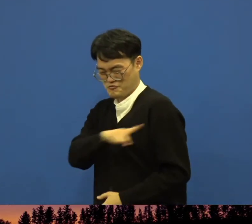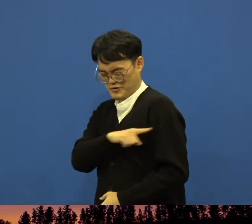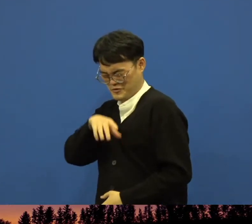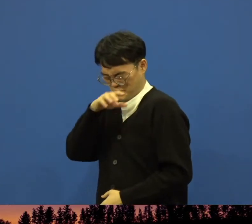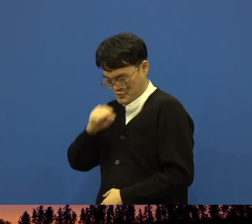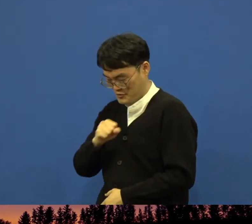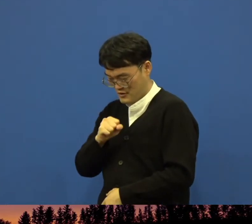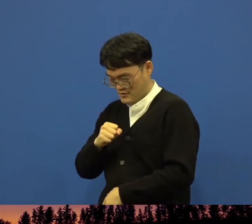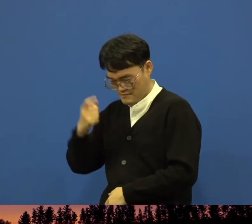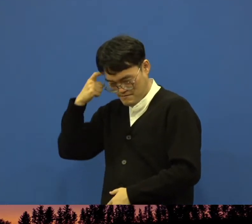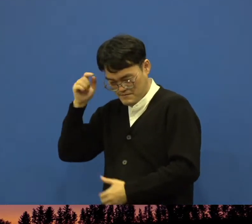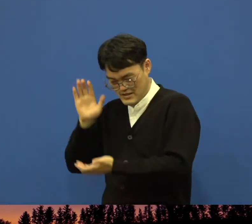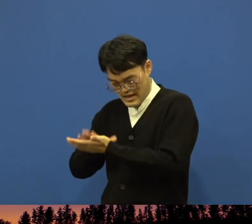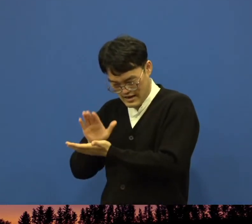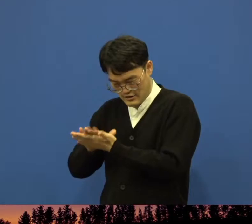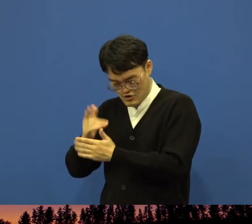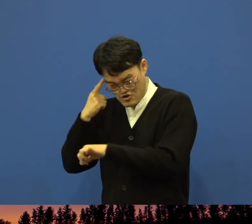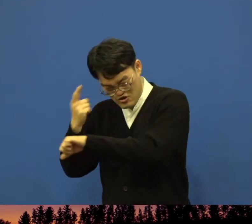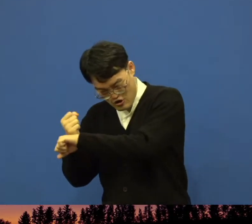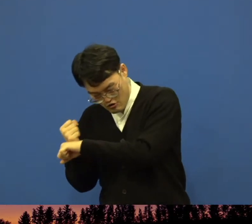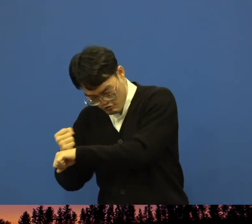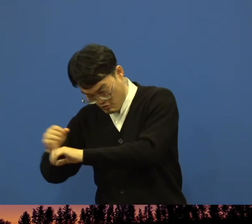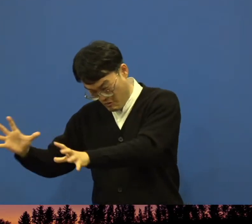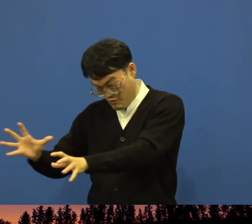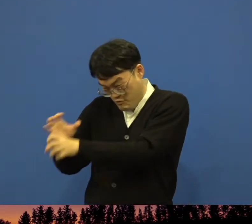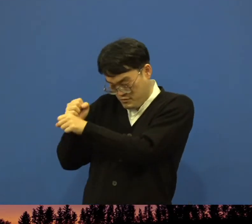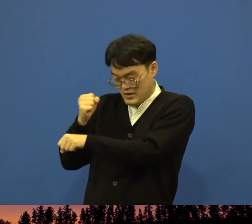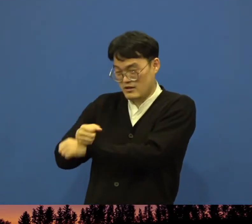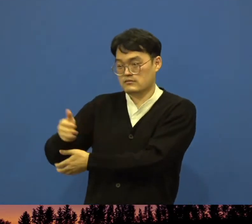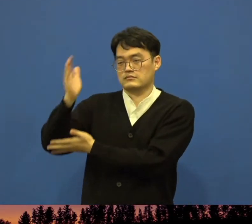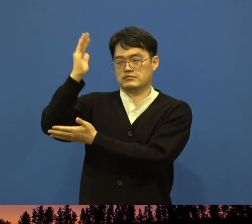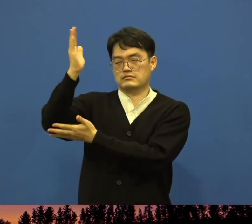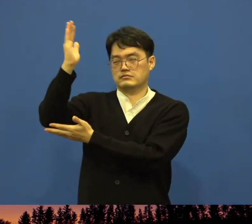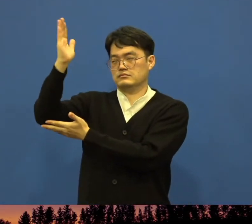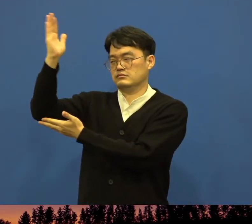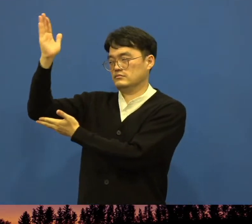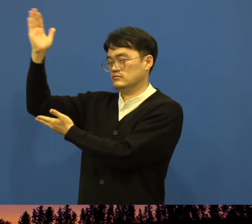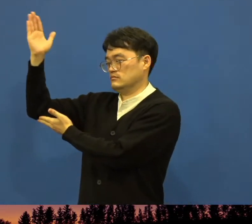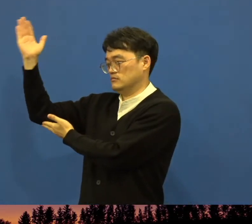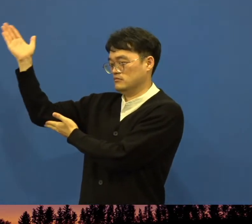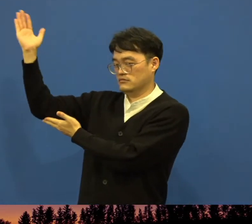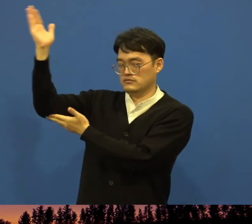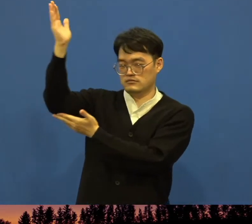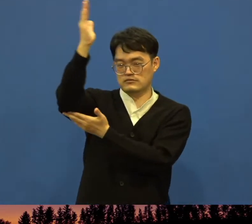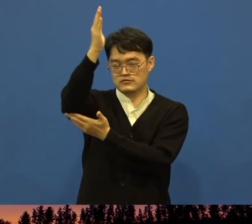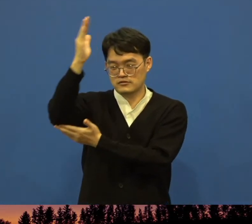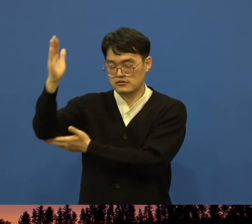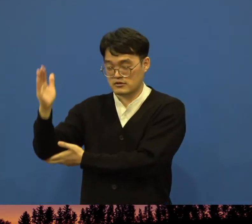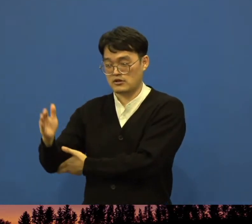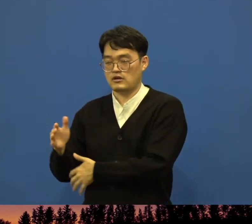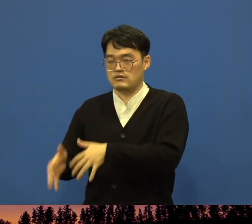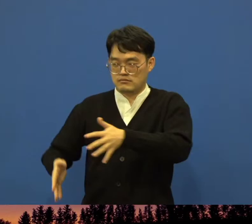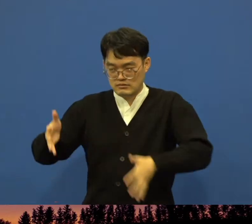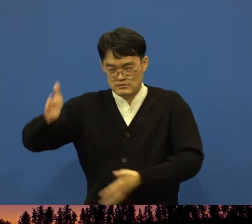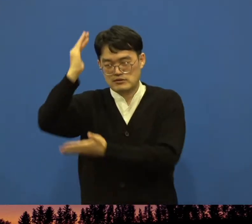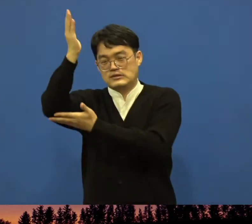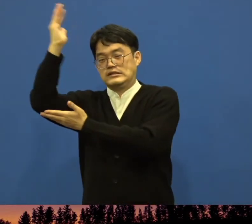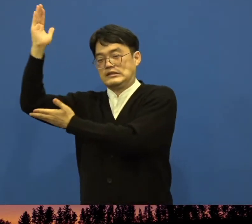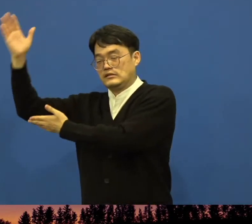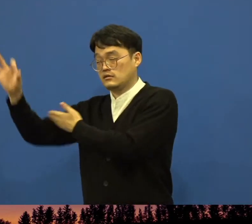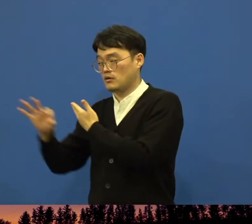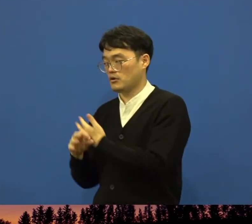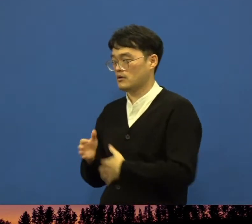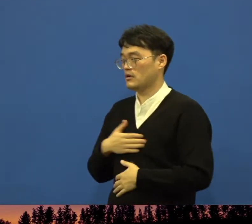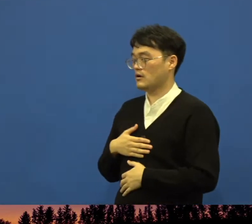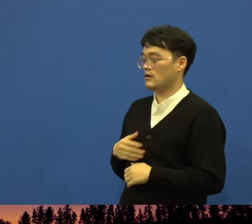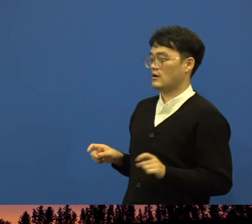내용을 모든 설교를 종합하고 설교해가지고 다 해가지고 최적화된 멋진 로봇가 다 나가지고 막